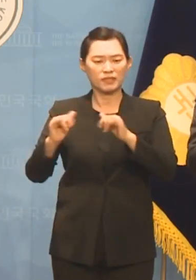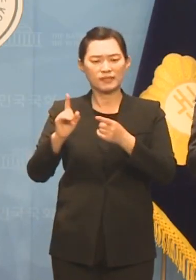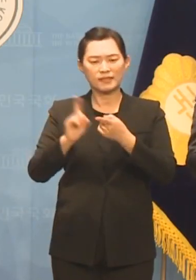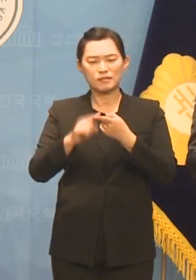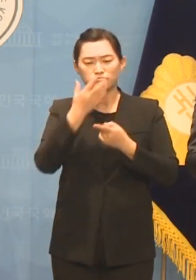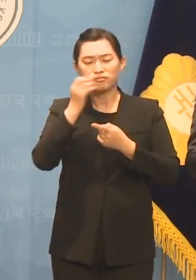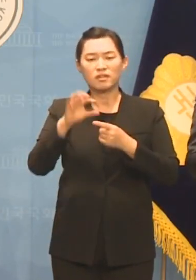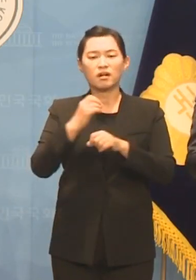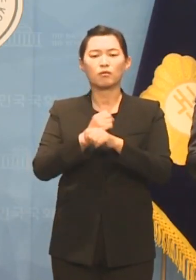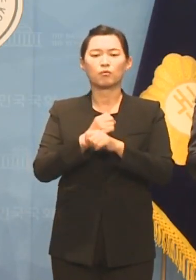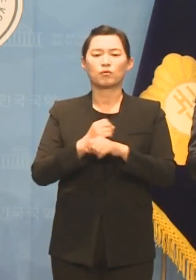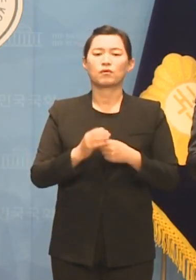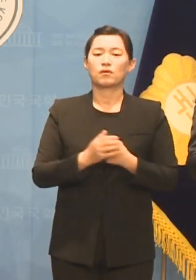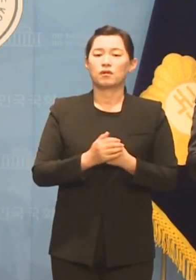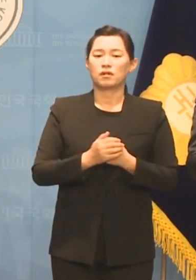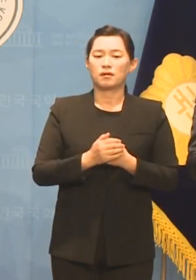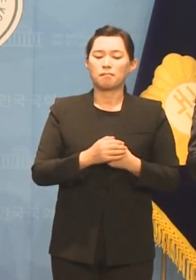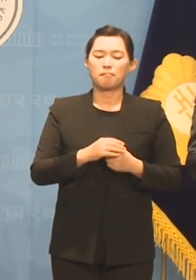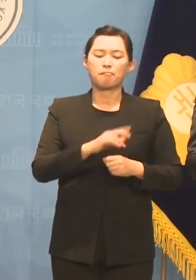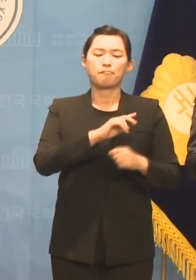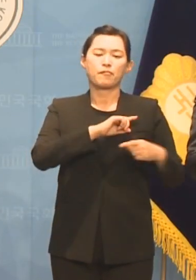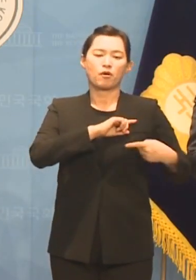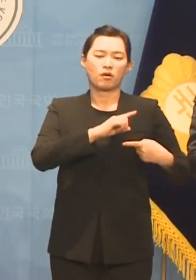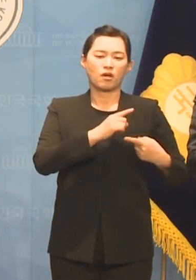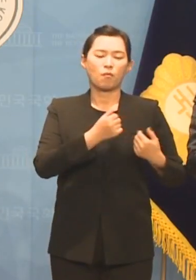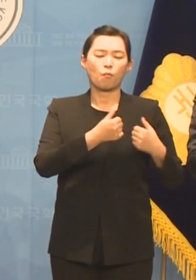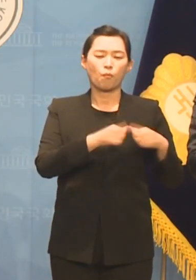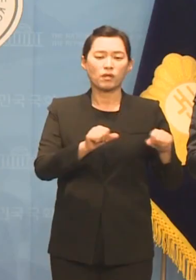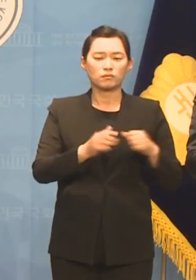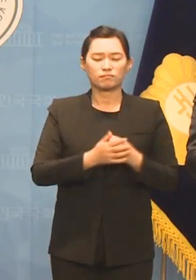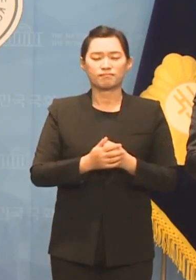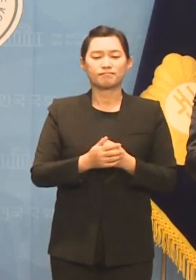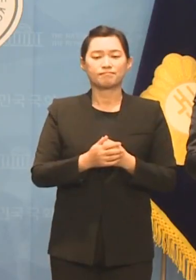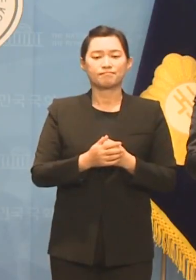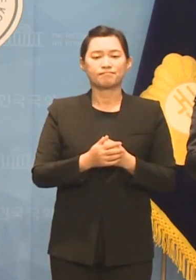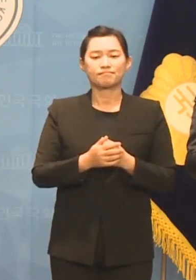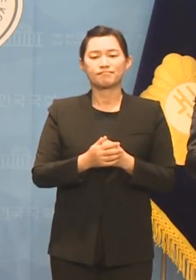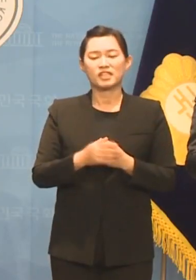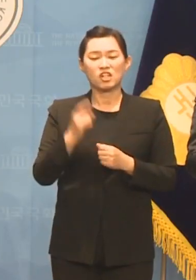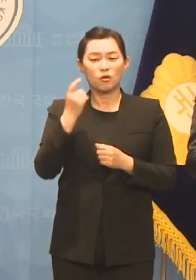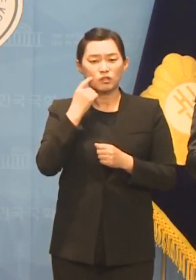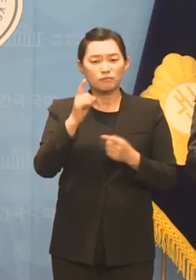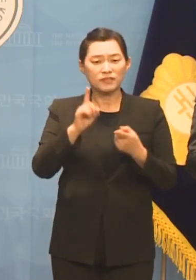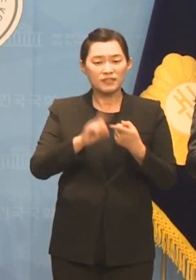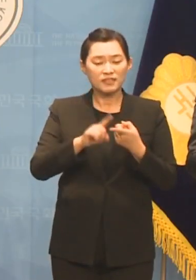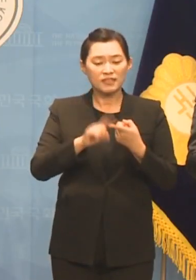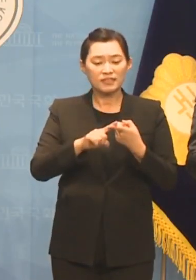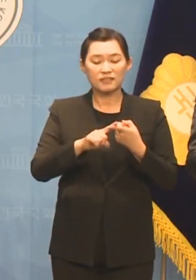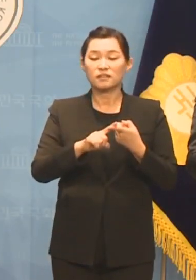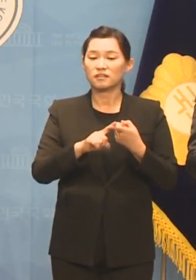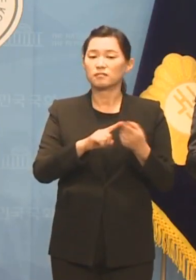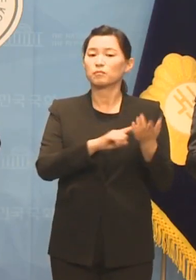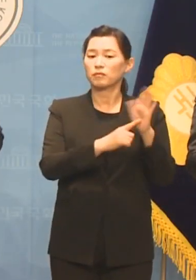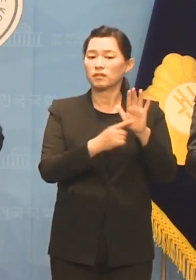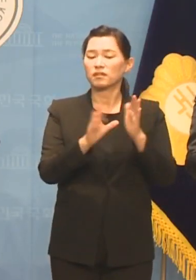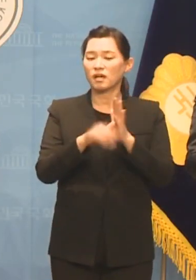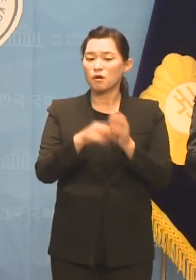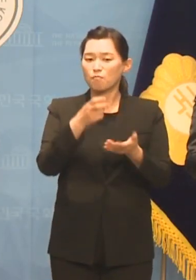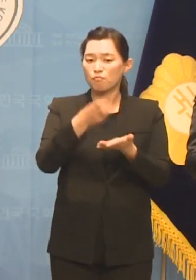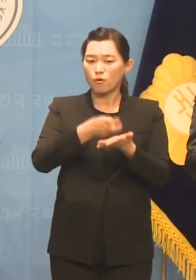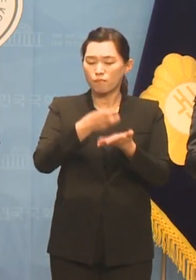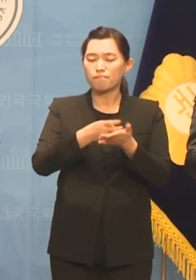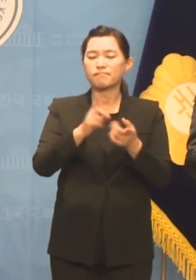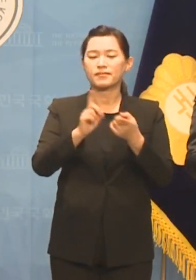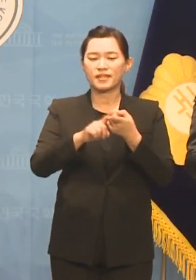동시에 공당의 대표에 대한 명예훼손이자 정치적 음해에 불과합니다. 허위사실 공표에 대한 법적